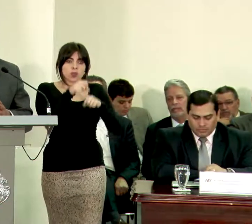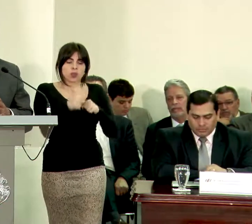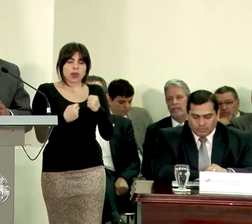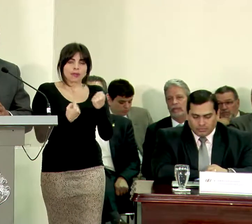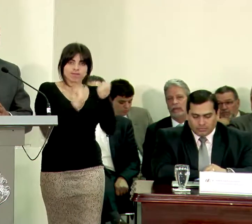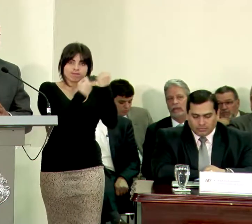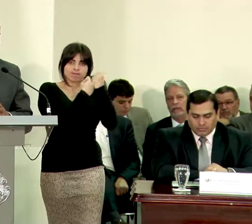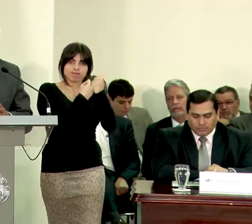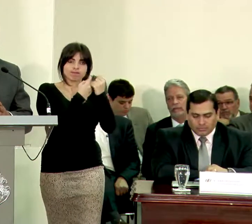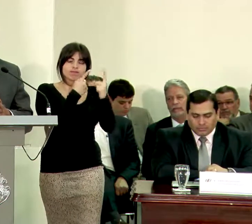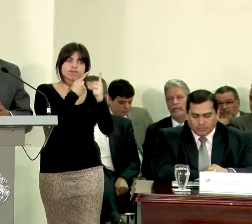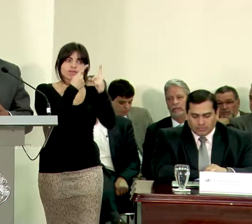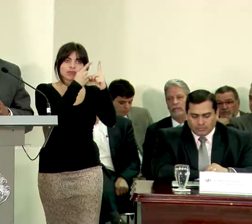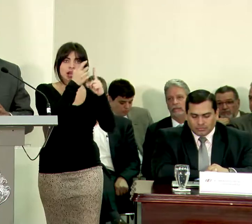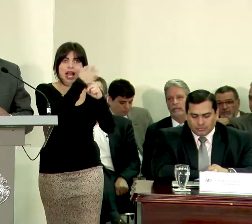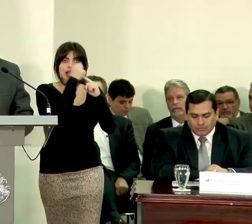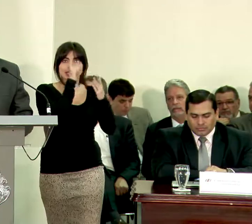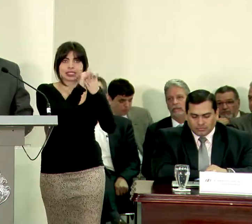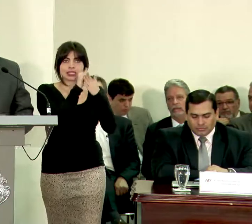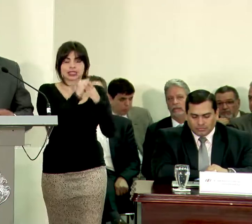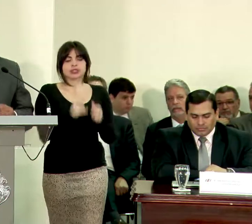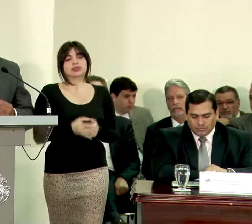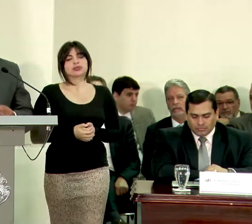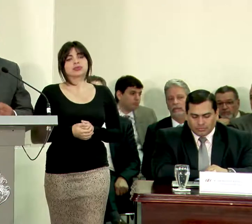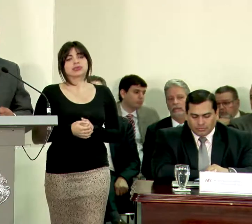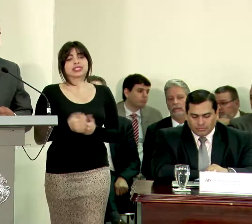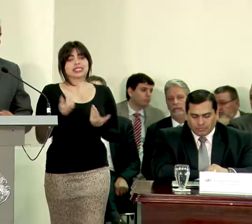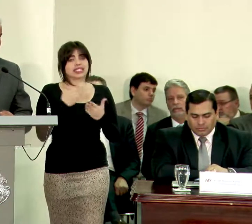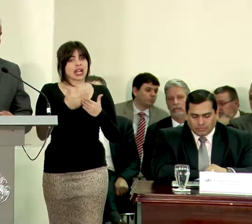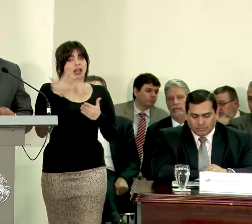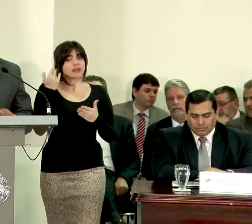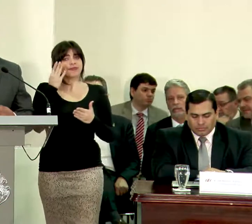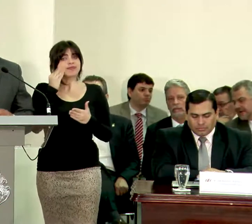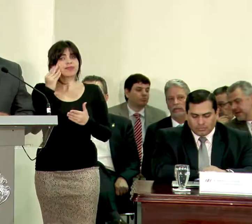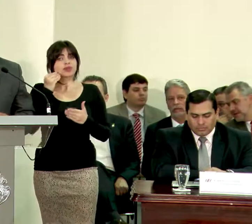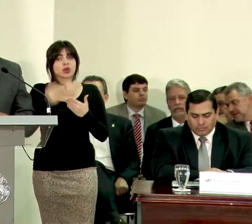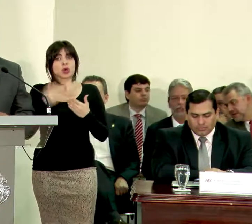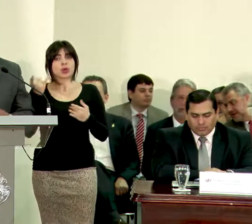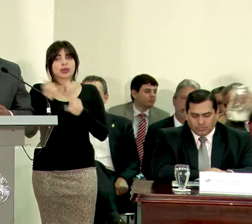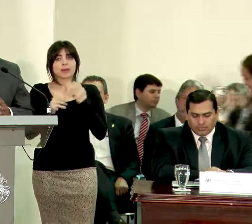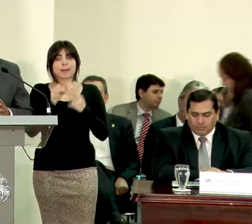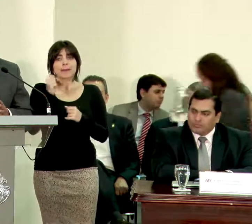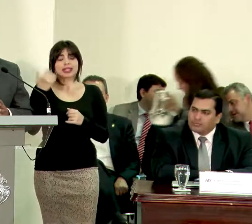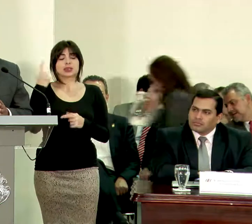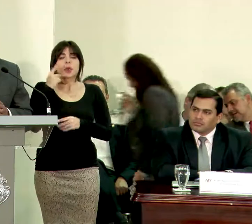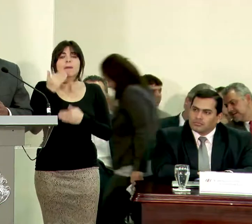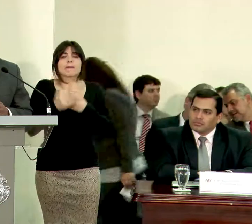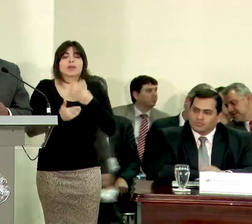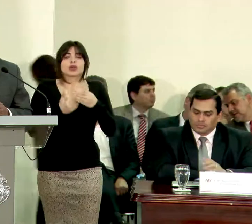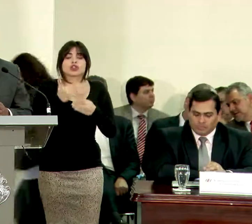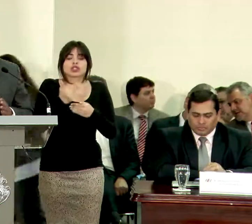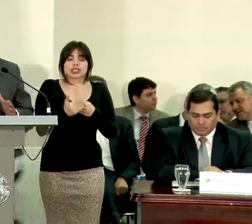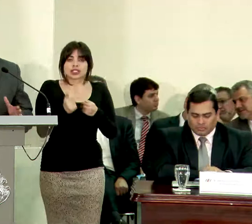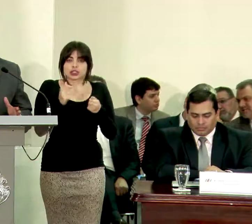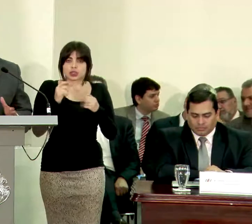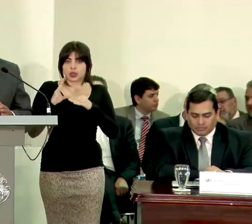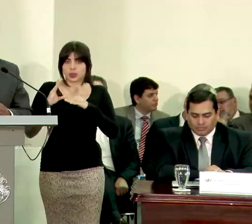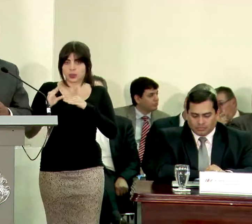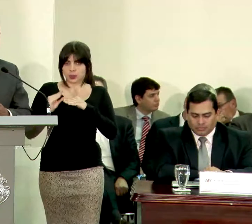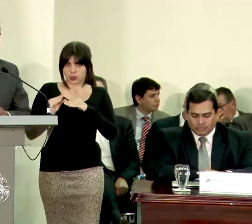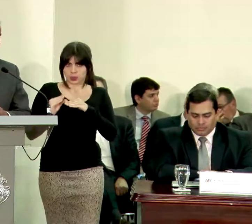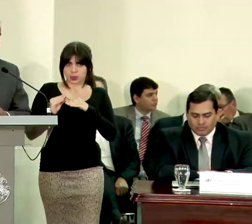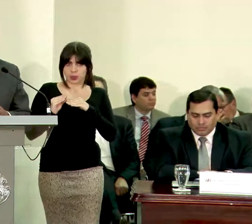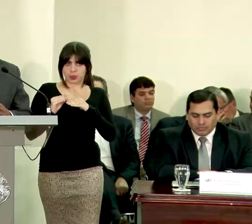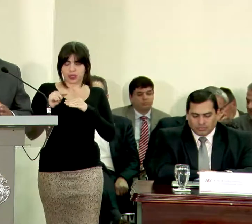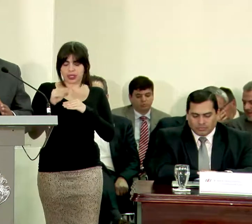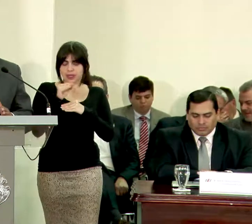contribuir a alcanzar ese objetivo. Hemos venido viviendo en los últimos meses un proceso de reducción de